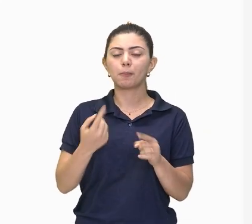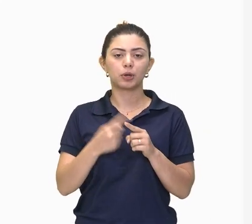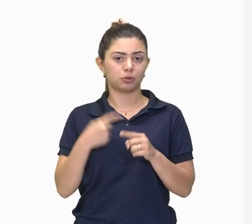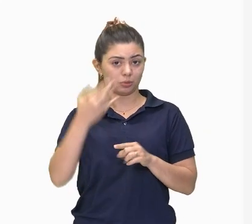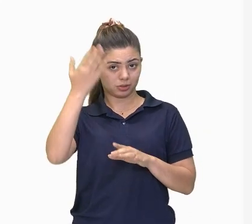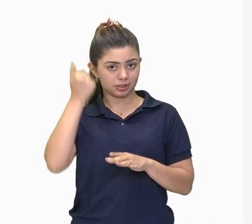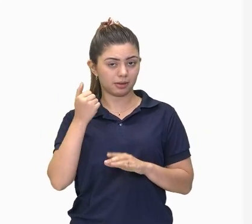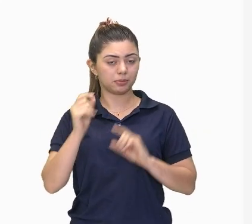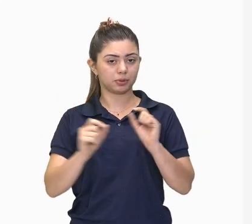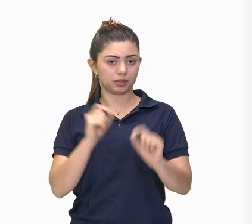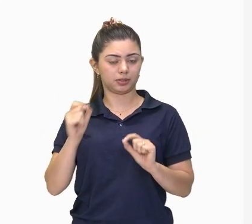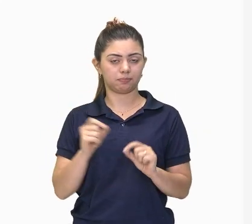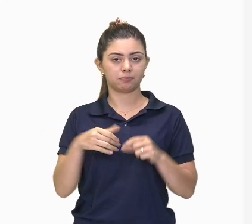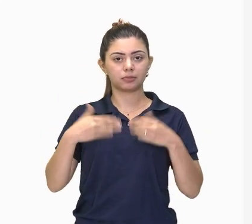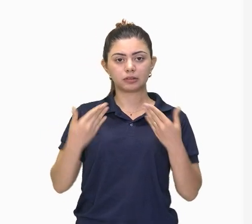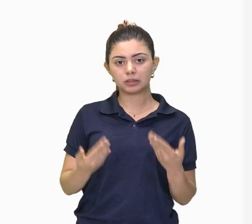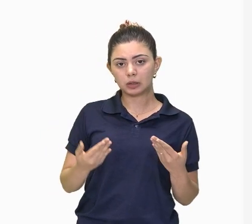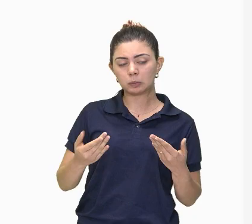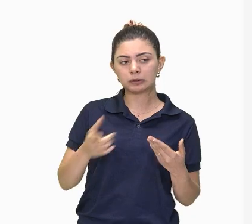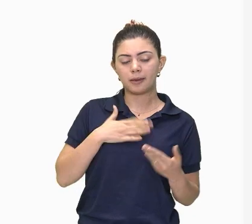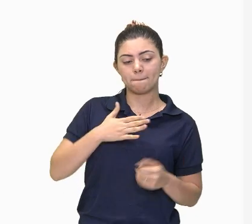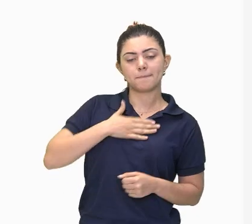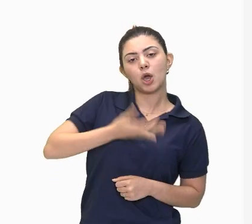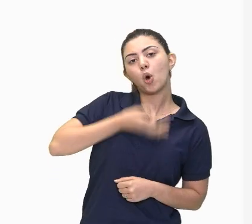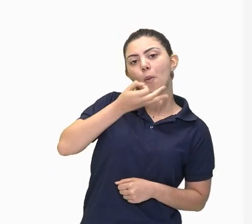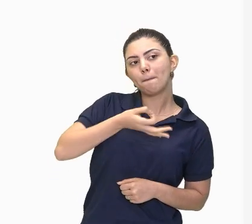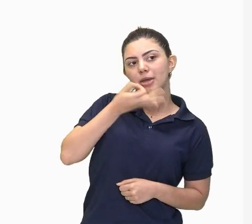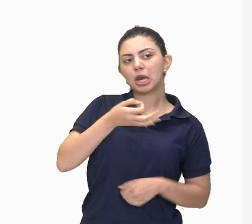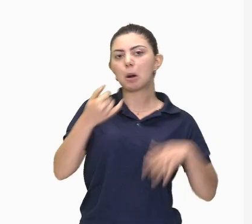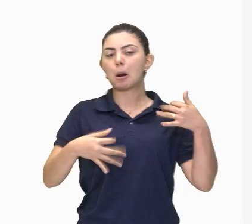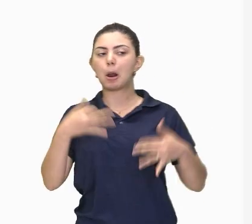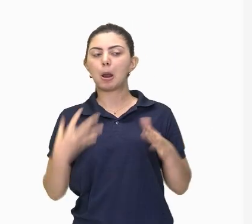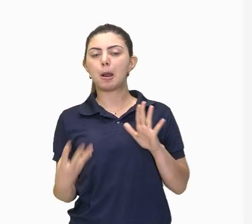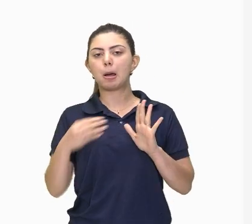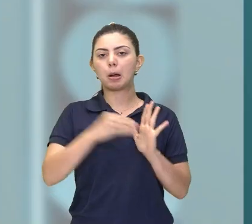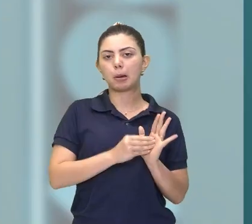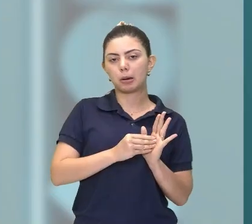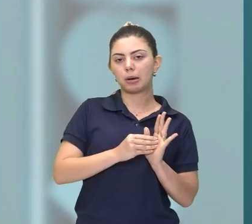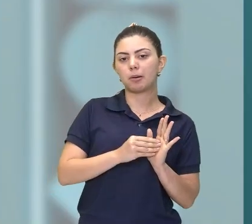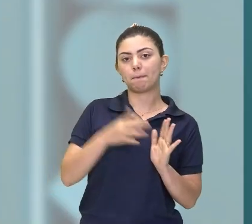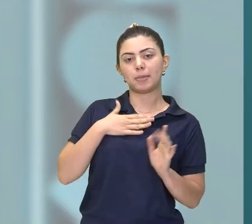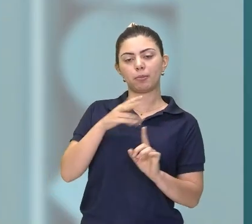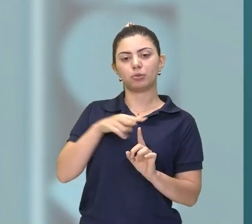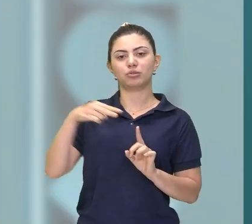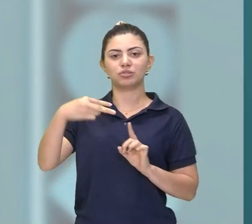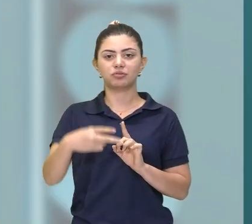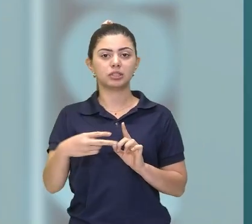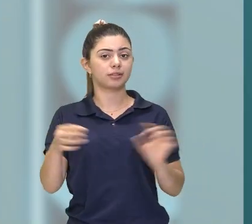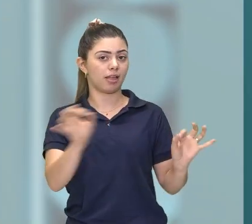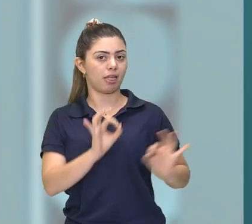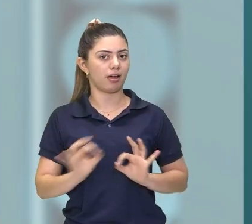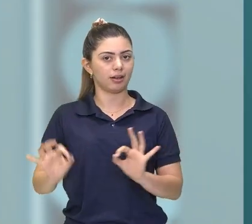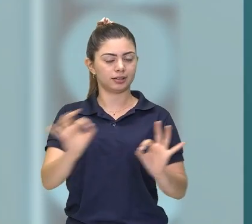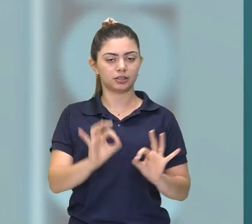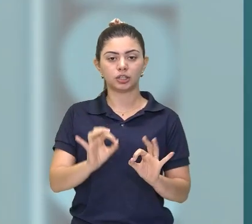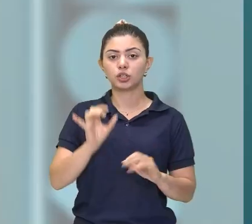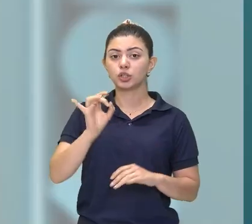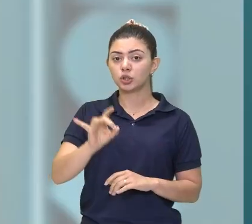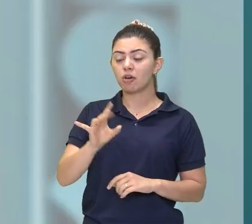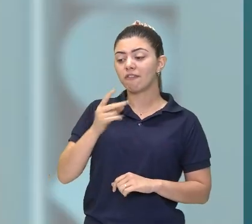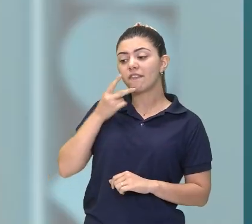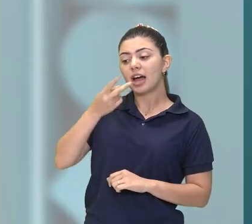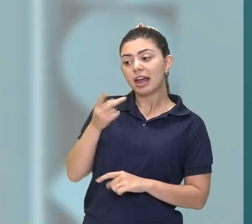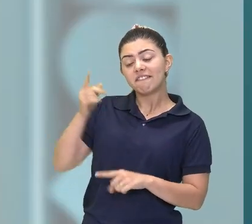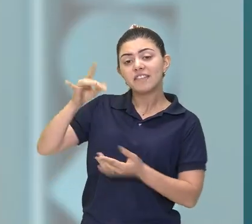gente vai fazer o quê? Não vai atribuir juízo de valor, não vai atribuir impressões subjetivas, a gente vai falar aquilo